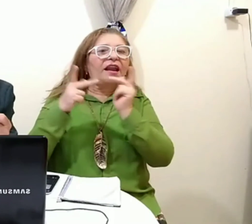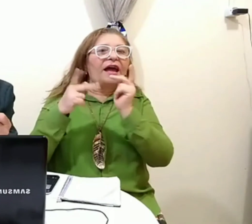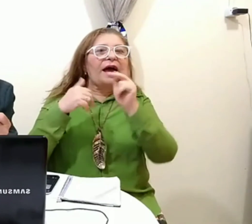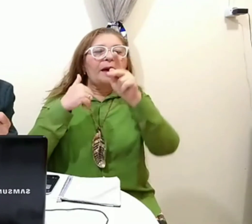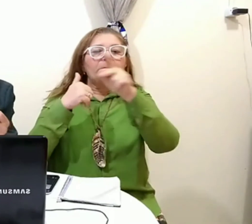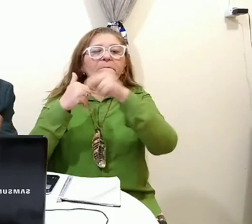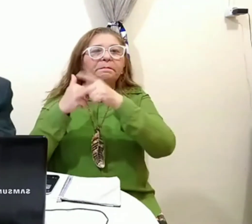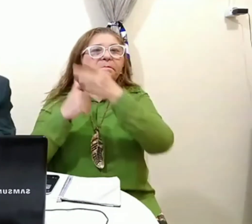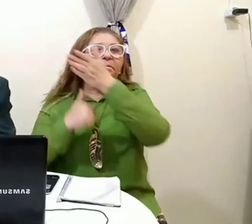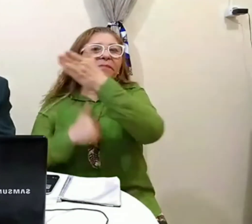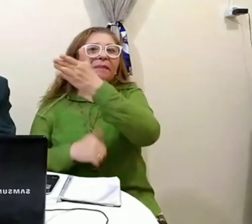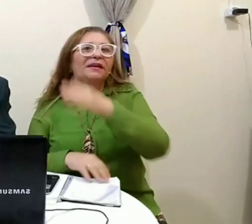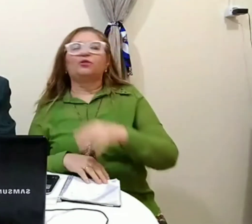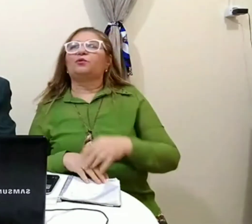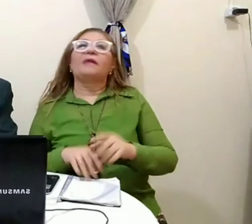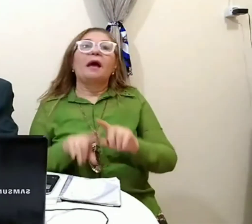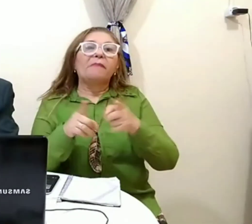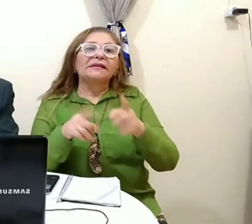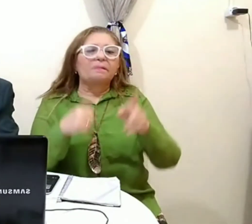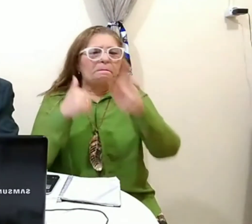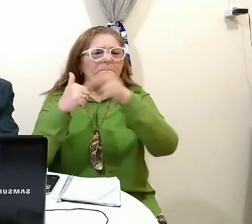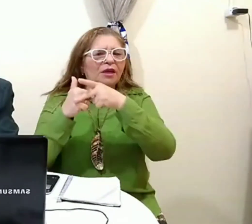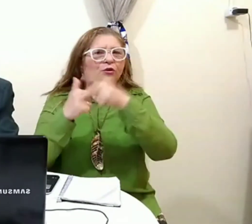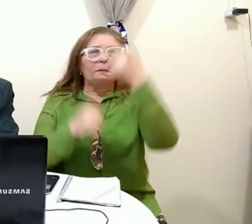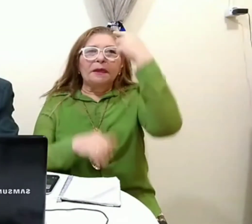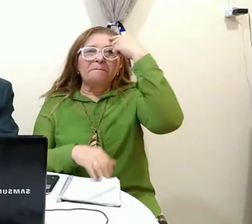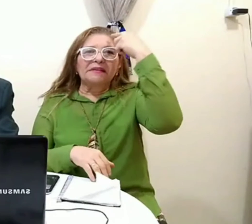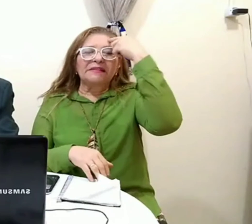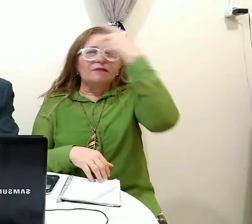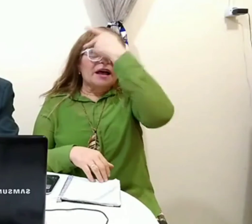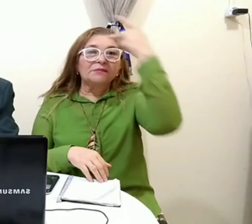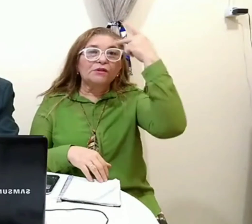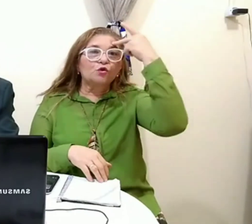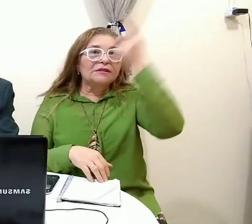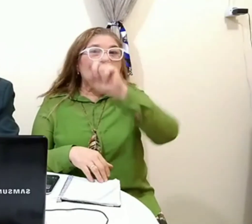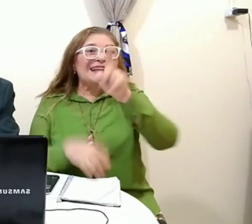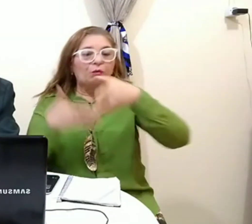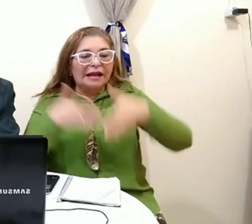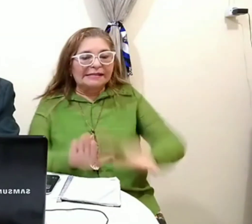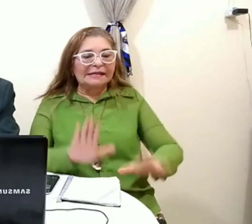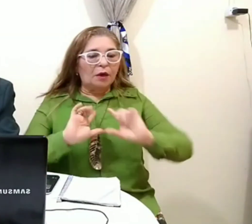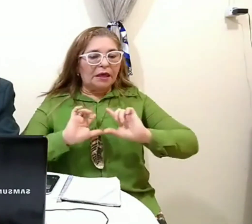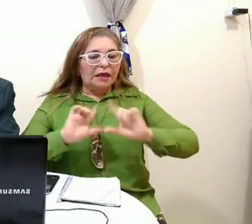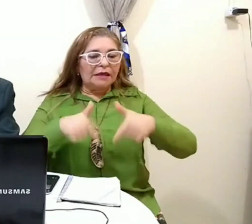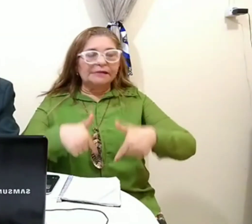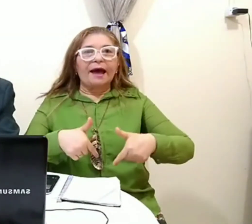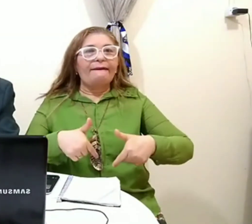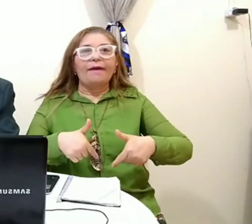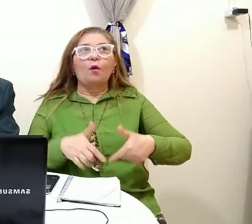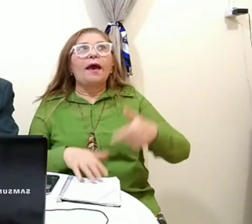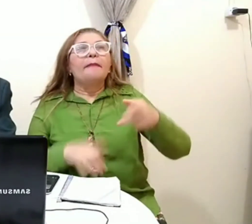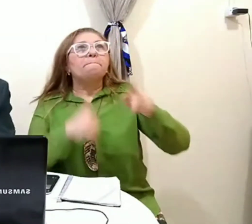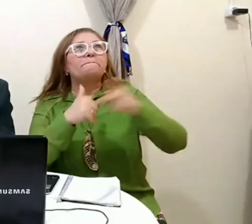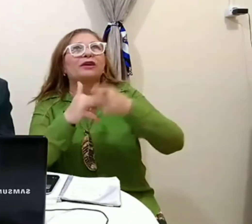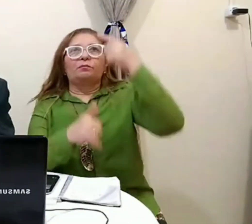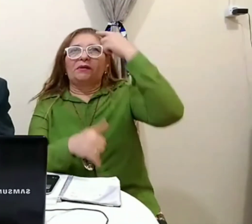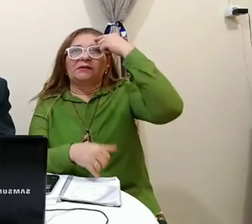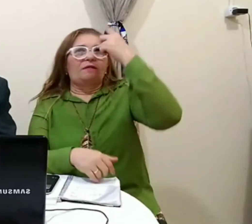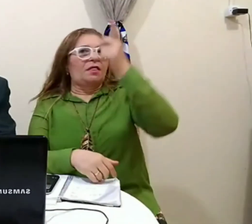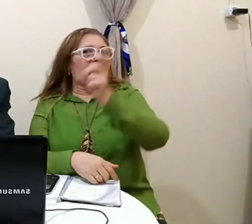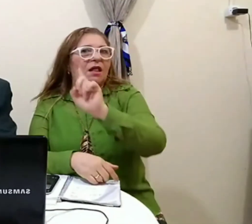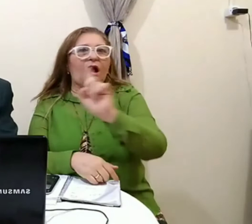Pedro pensava em relação àqueles que não eram judeus, Pedro não viria com eles para pregar o